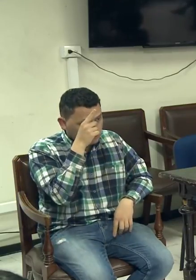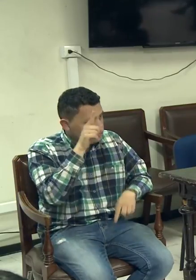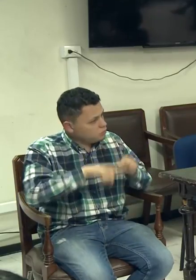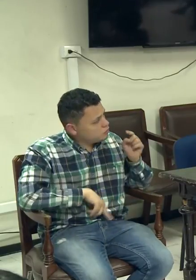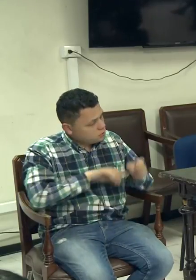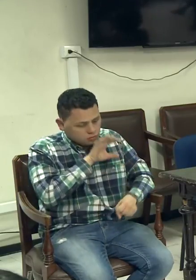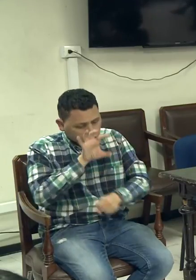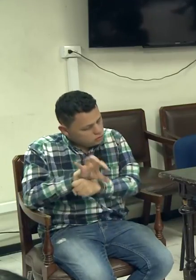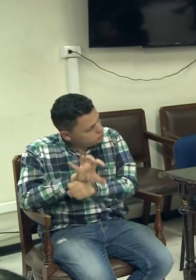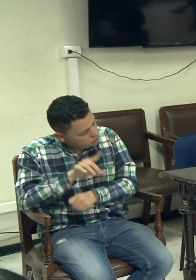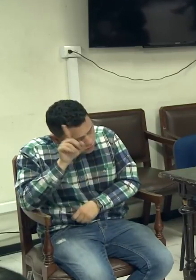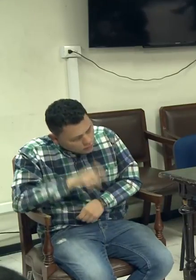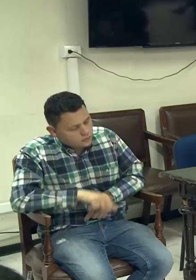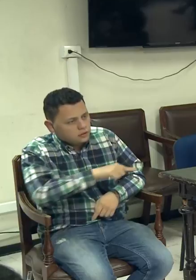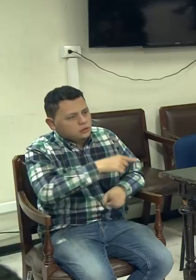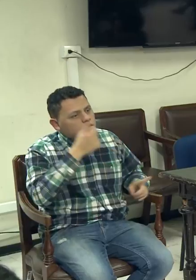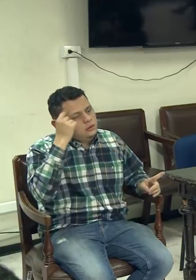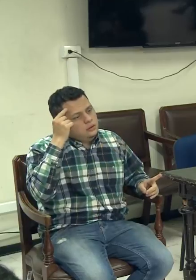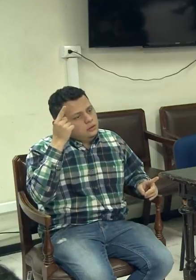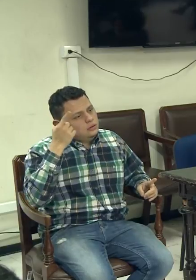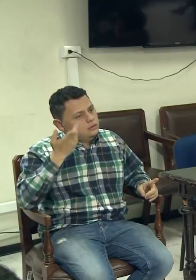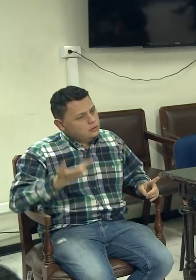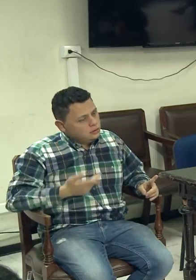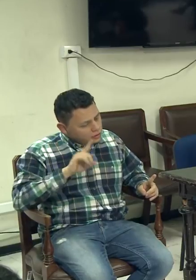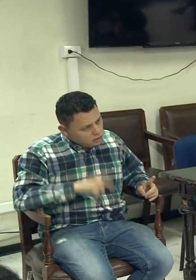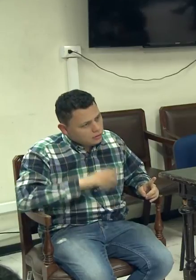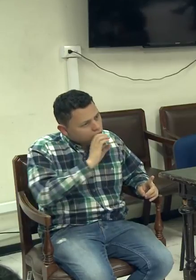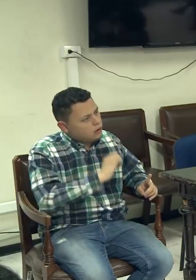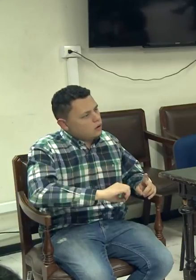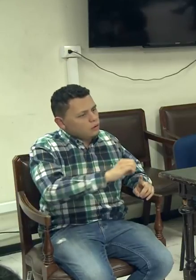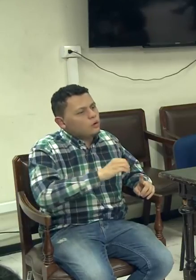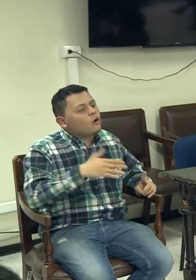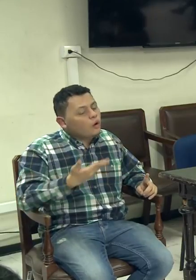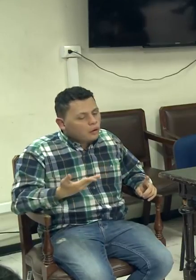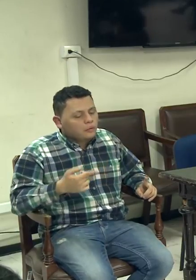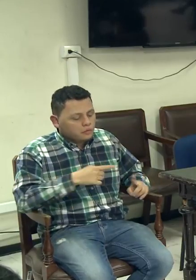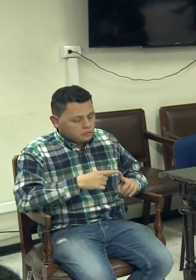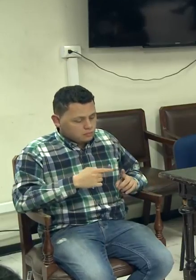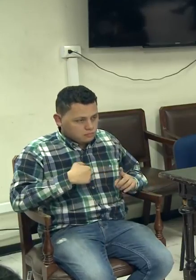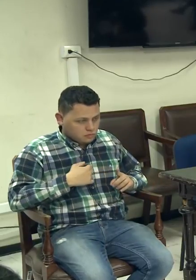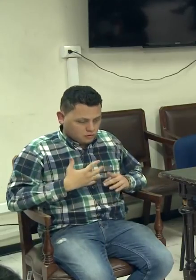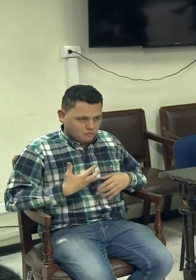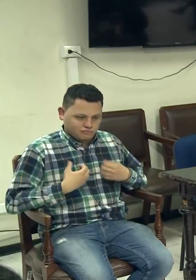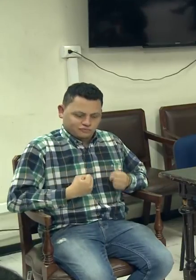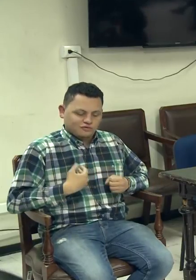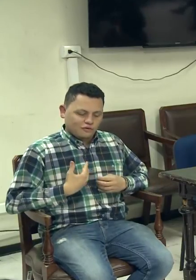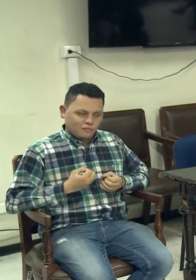deben acosar y para eso deben poner en cuestión sus privilegios.